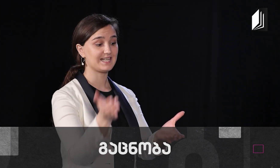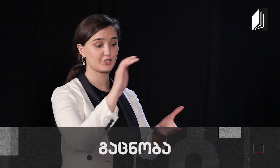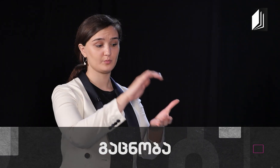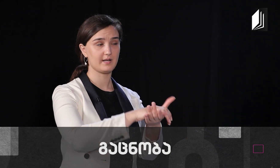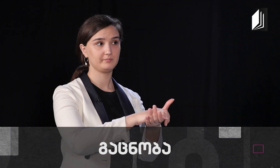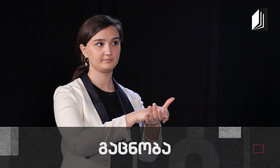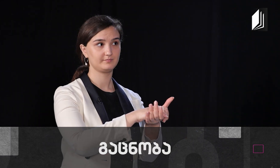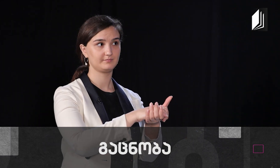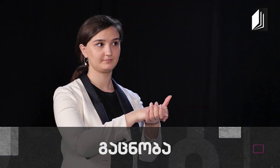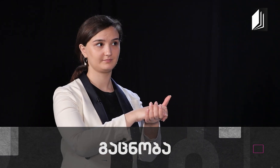გაცნობა.